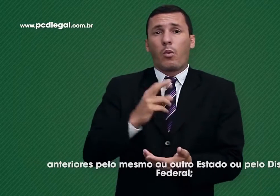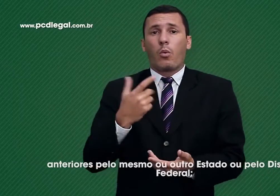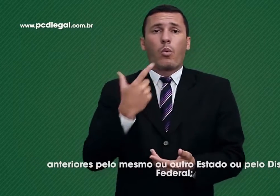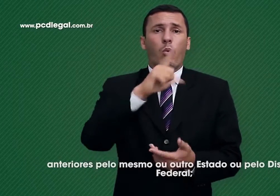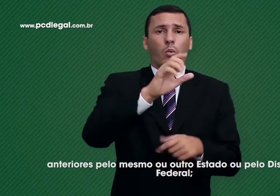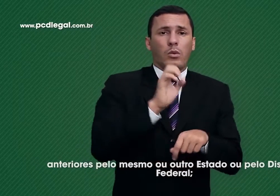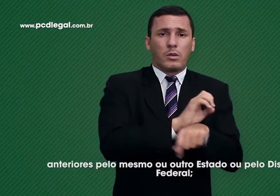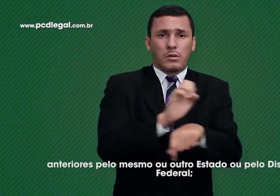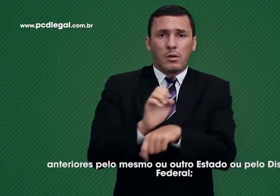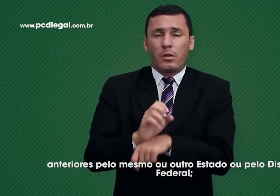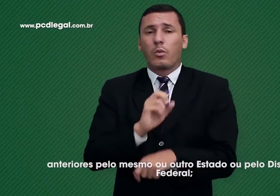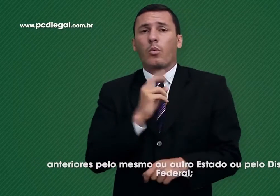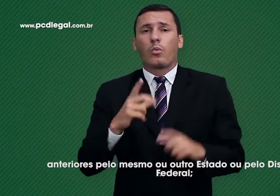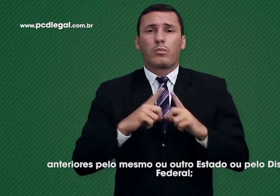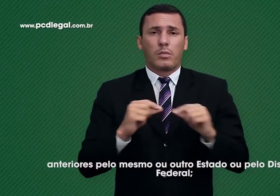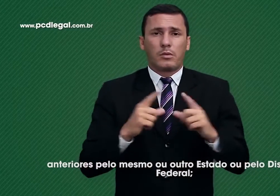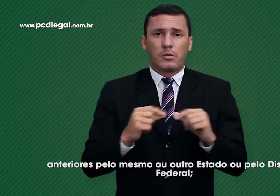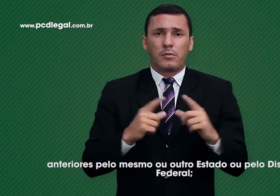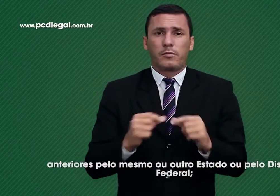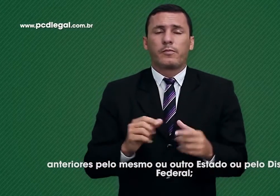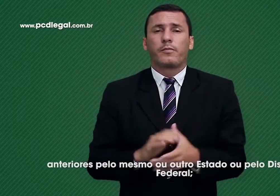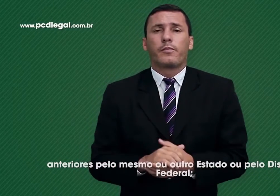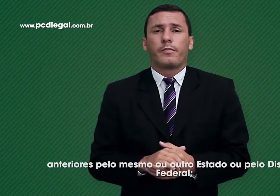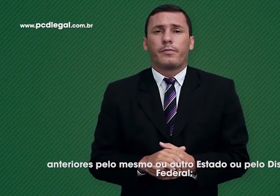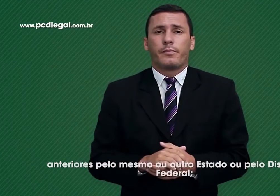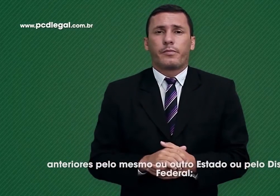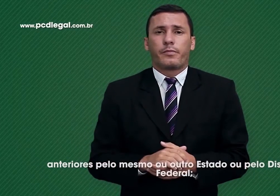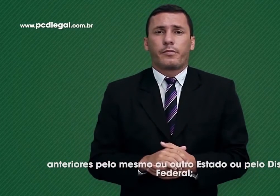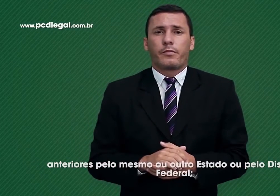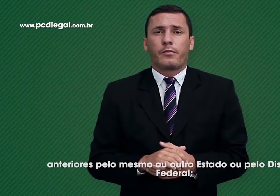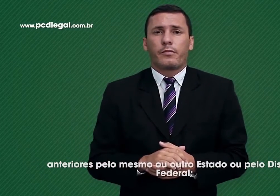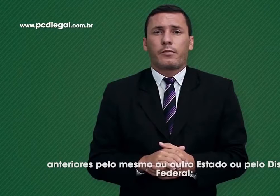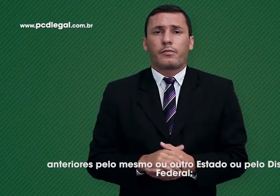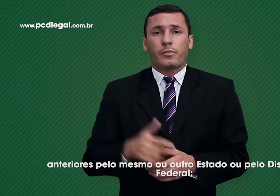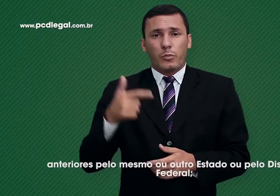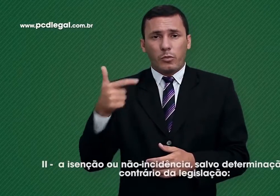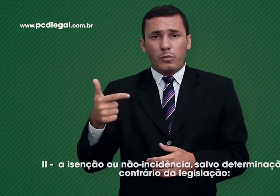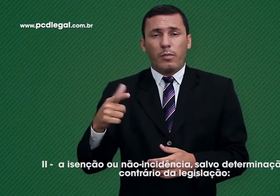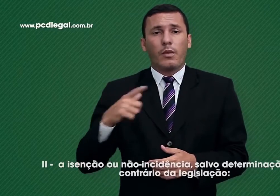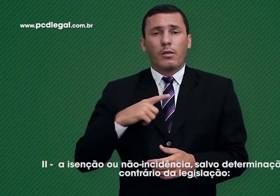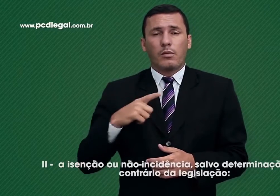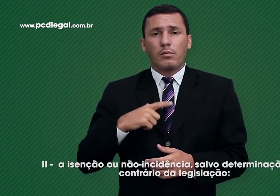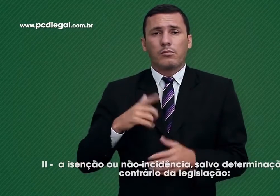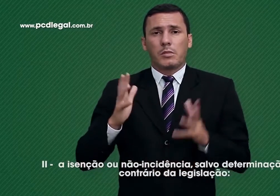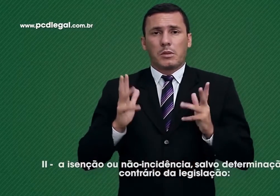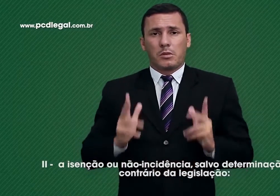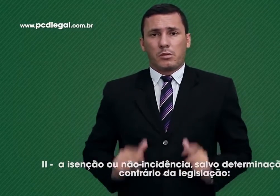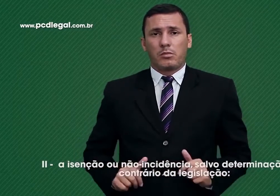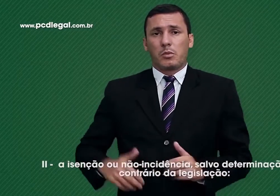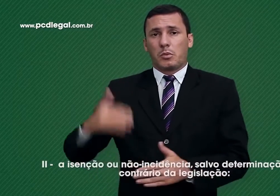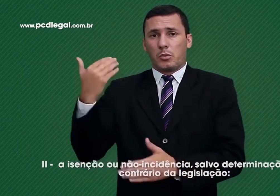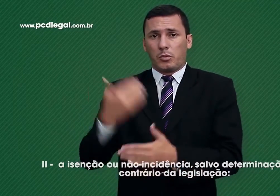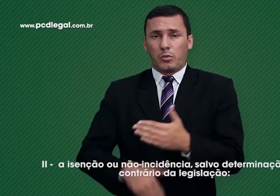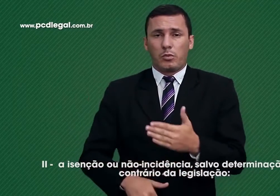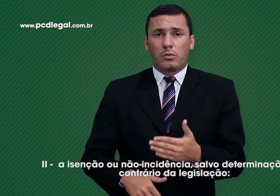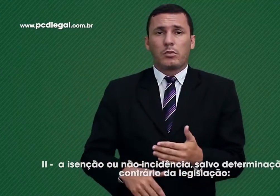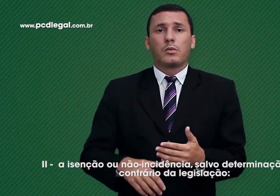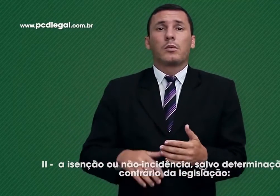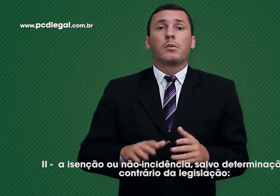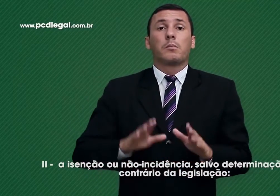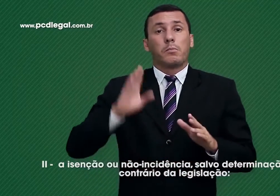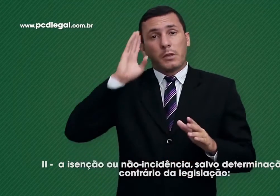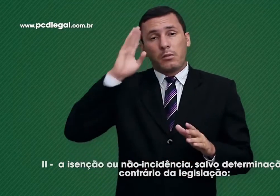nas anteriores pelo mesmo ou outro Estado ou pelo Distrito Federal. 2. A isenção ou